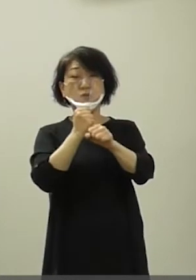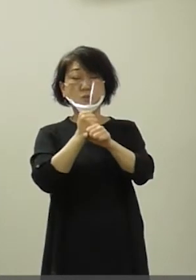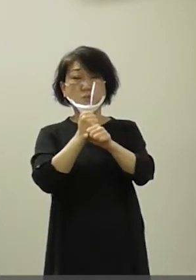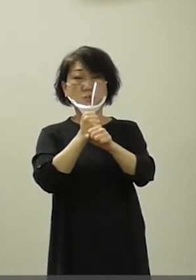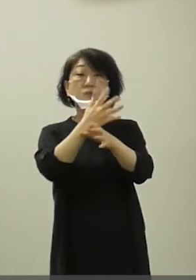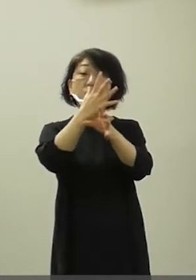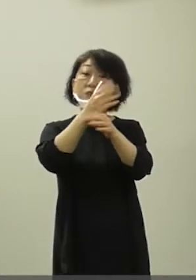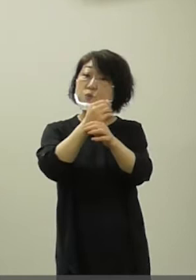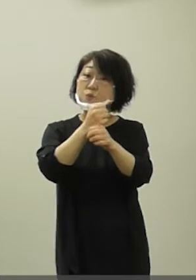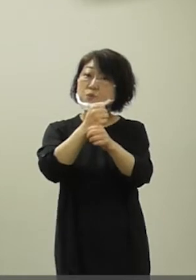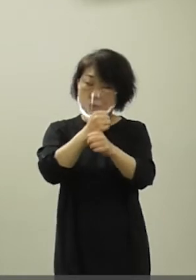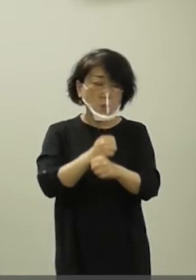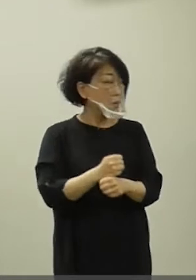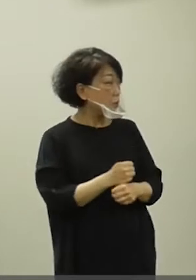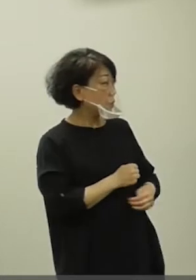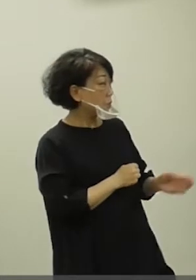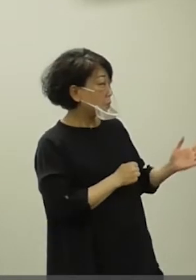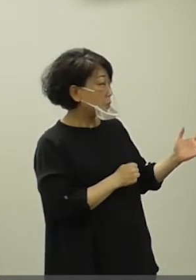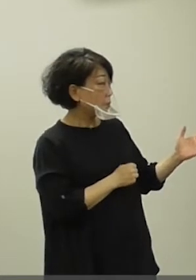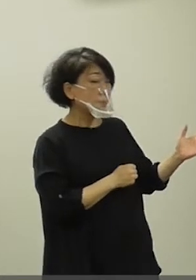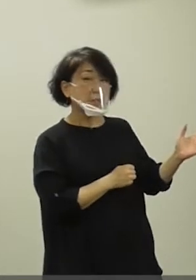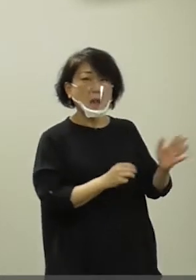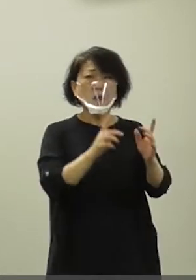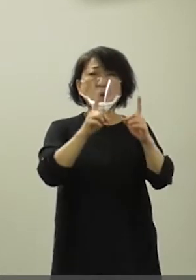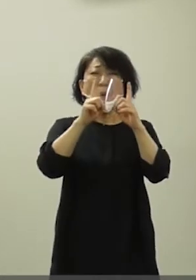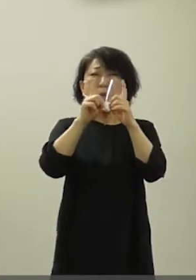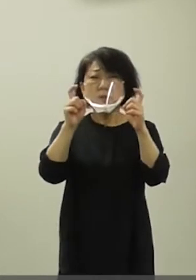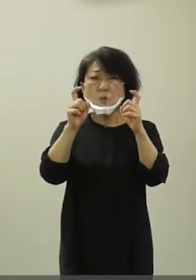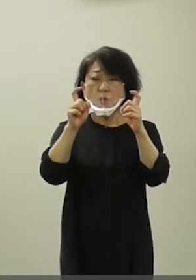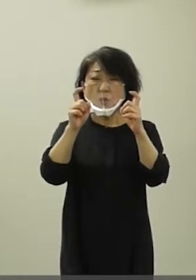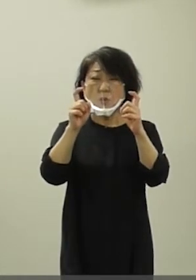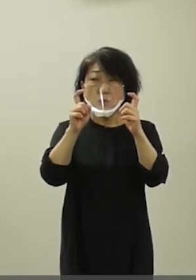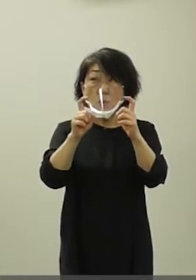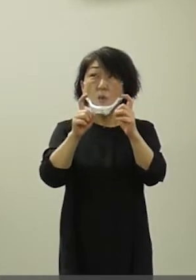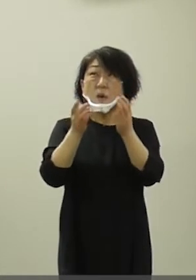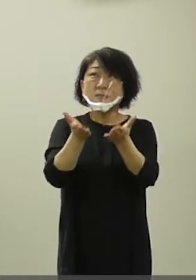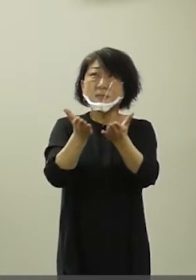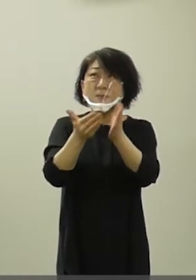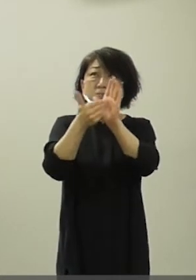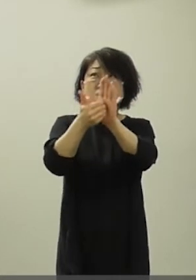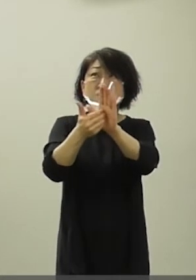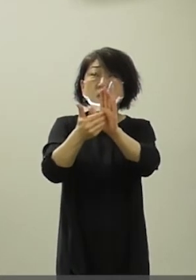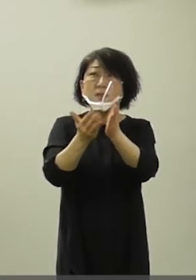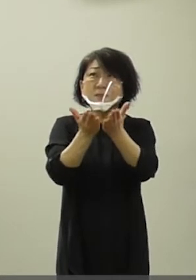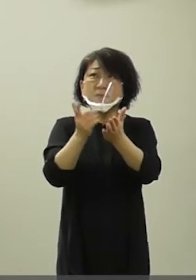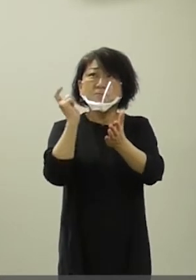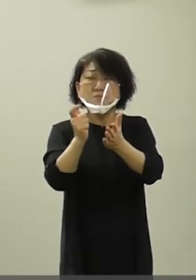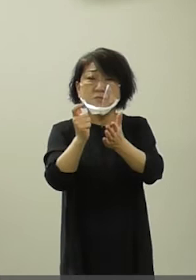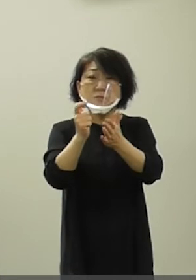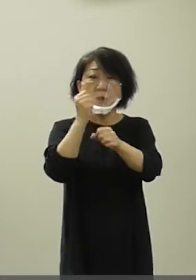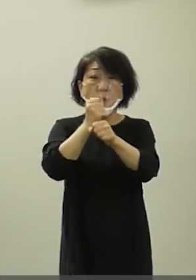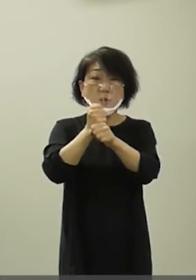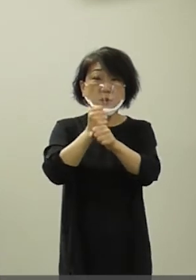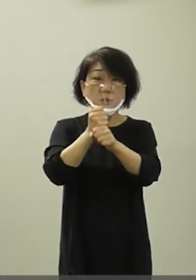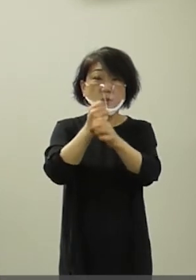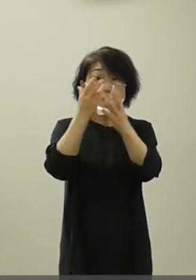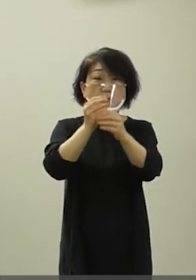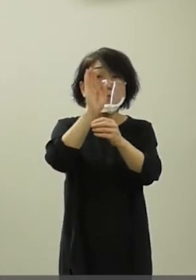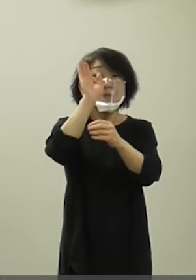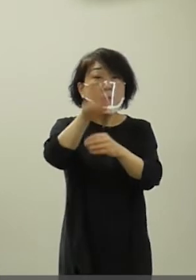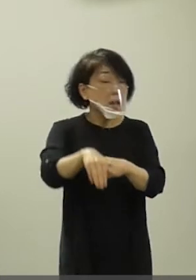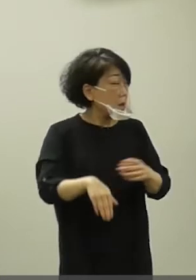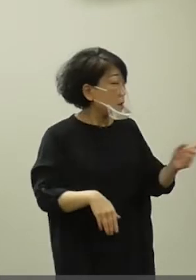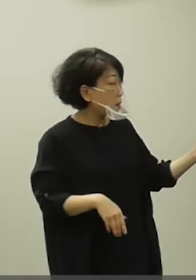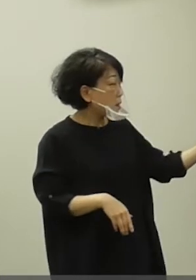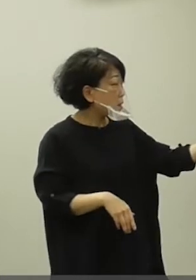はこれはどうお城の館保持が始まる例は4年10月から間に絵は5